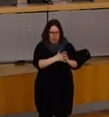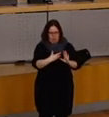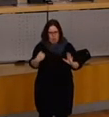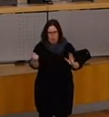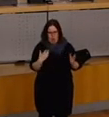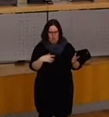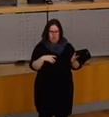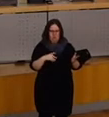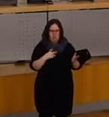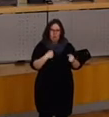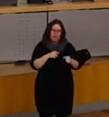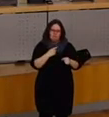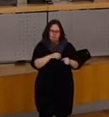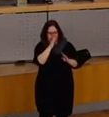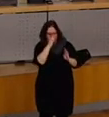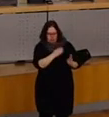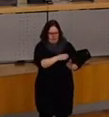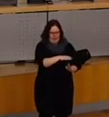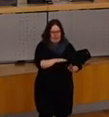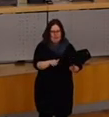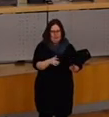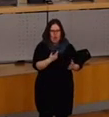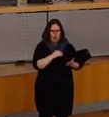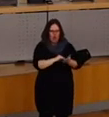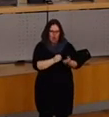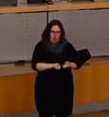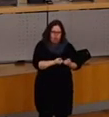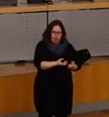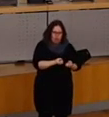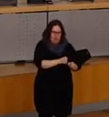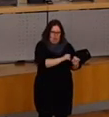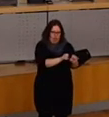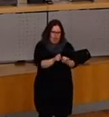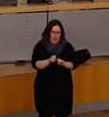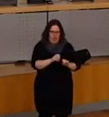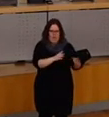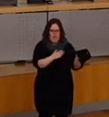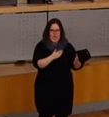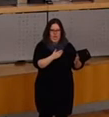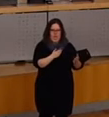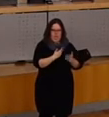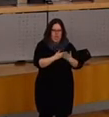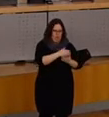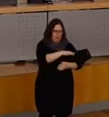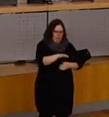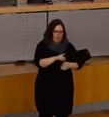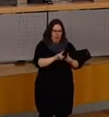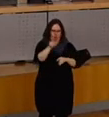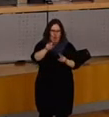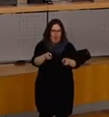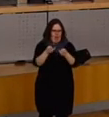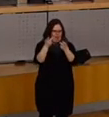ist so der ansatz bei den kindern also es soll wirklich jetzt auch in die schulen getragen werden dass sozusagen kinder ihre eltern